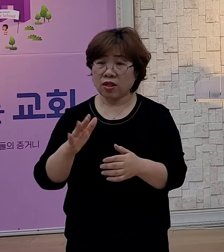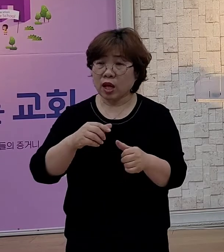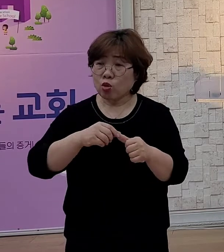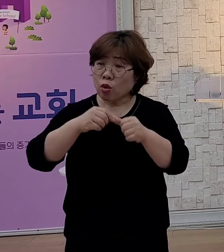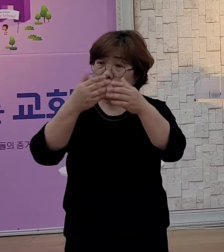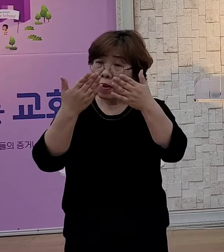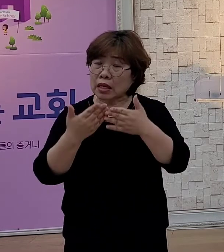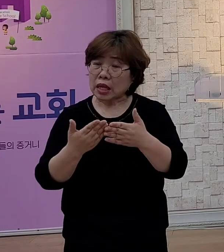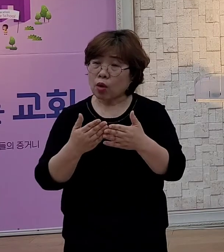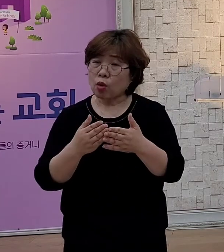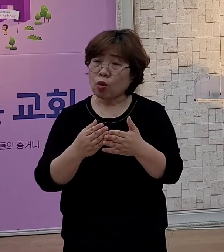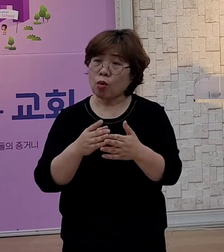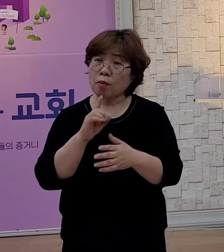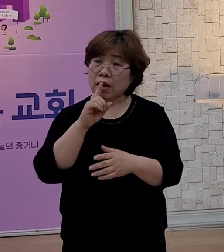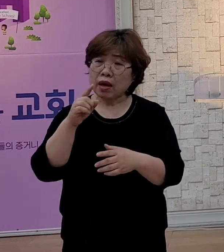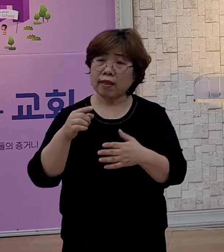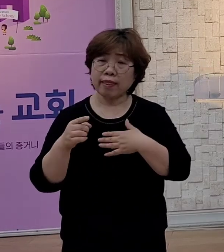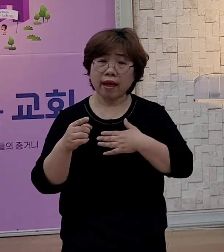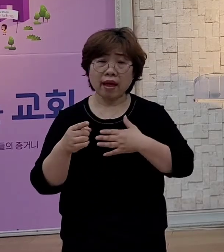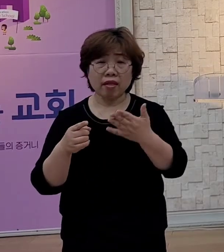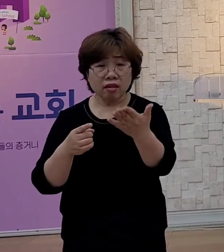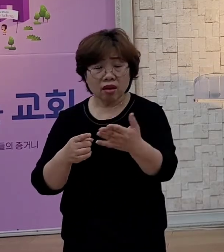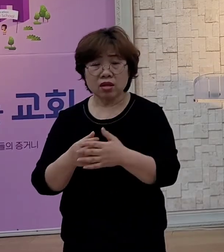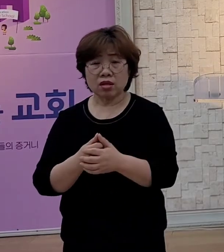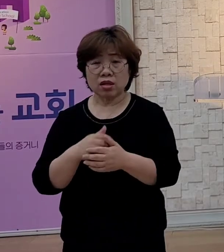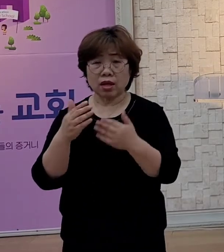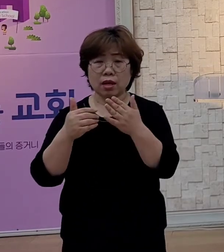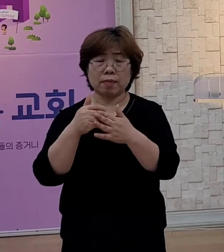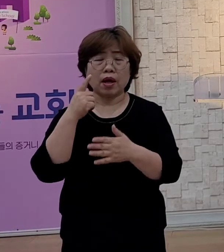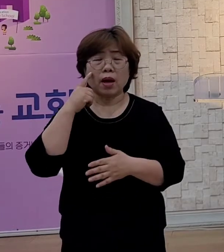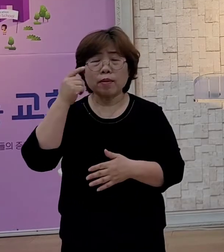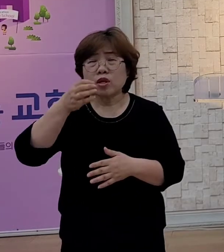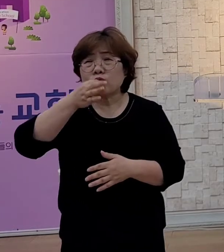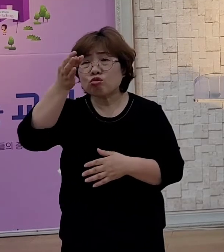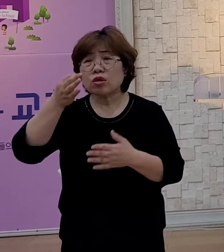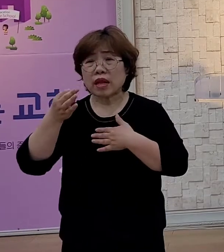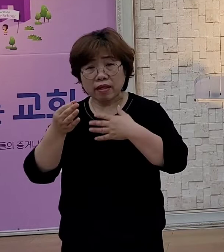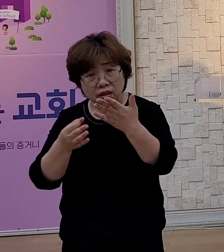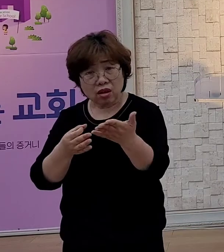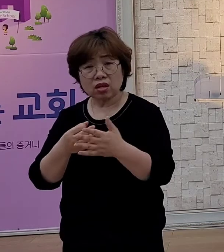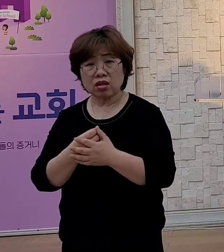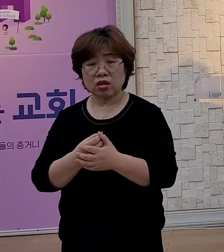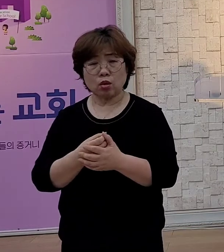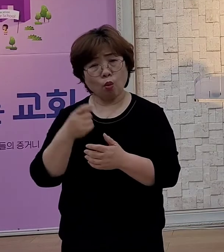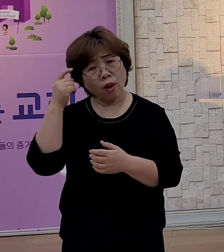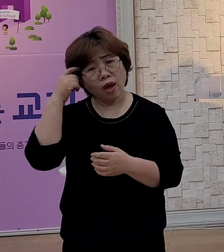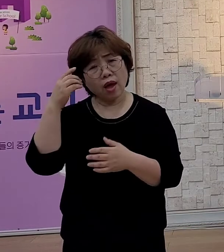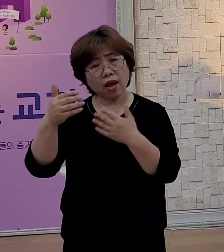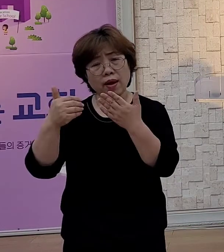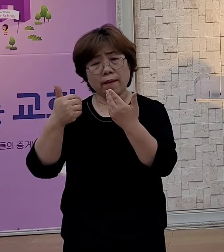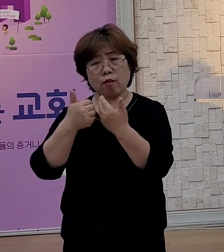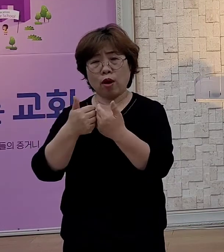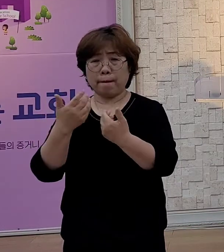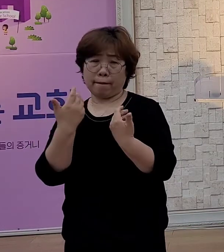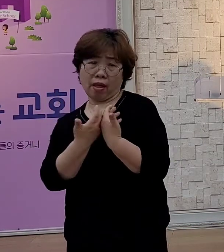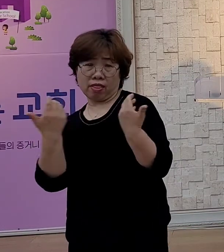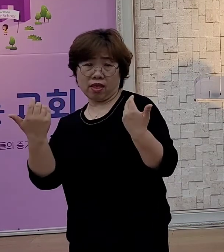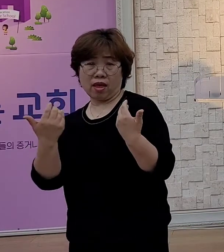구원받았다고 하는 너희들은, 그리고 하나님을 아버지라고 부르는 너희들은 하나님과